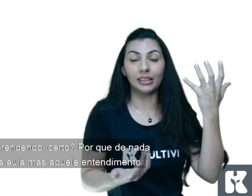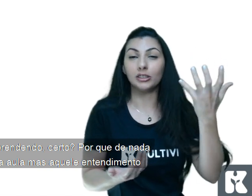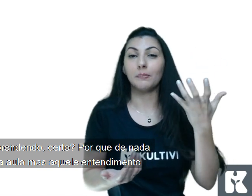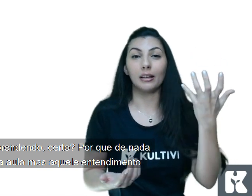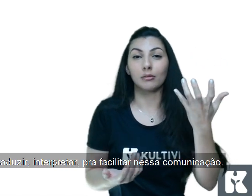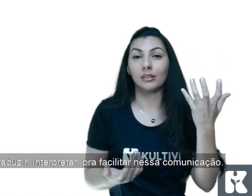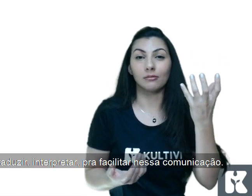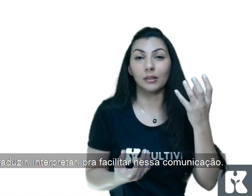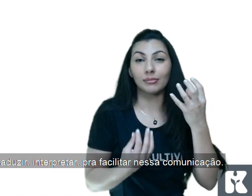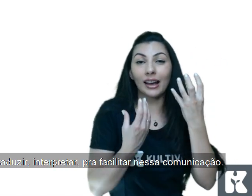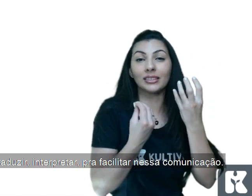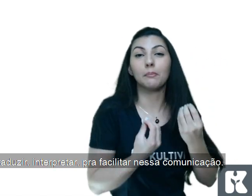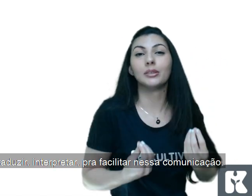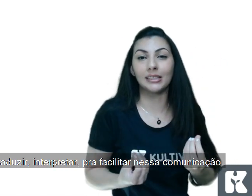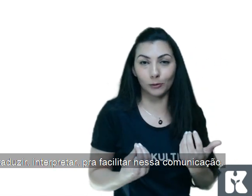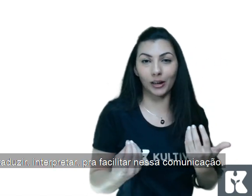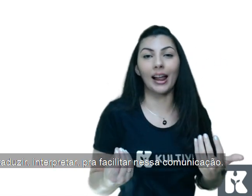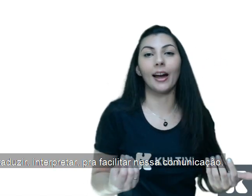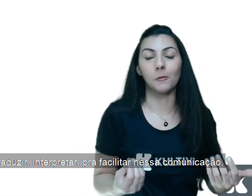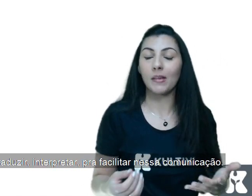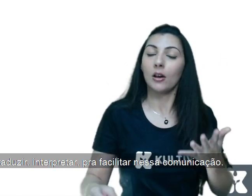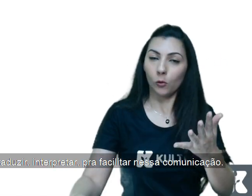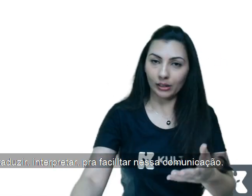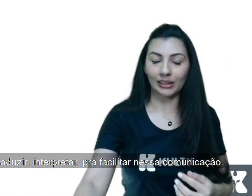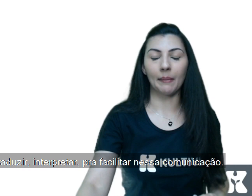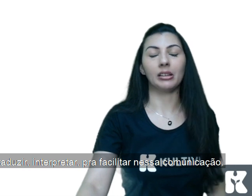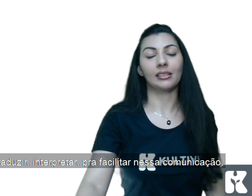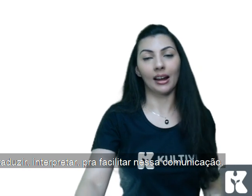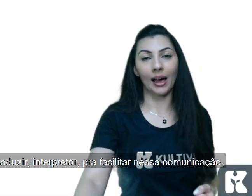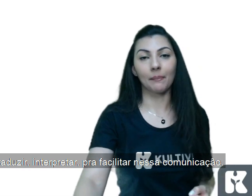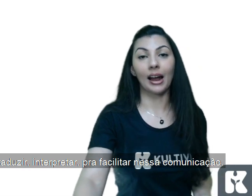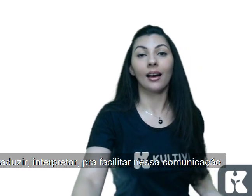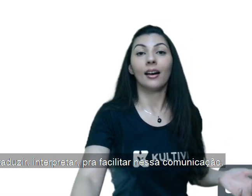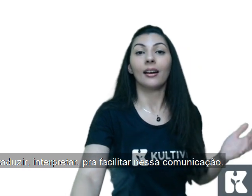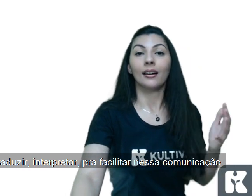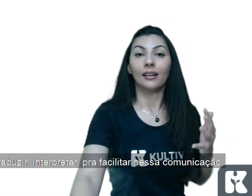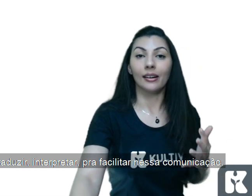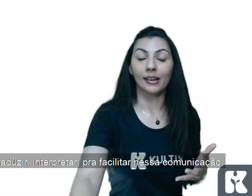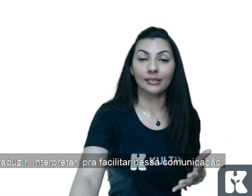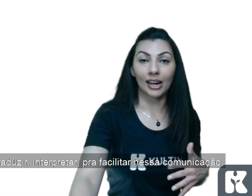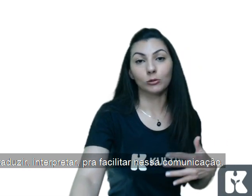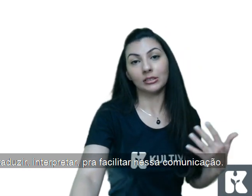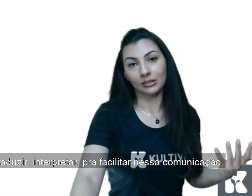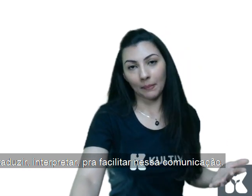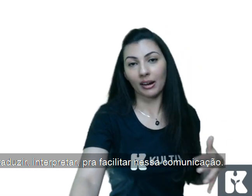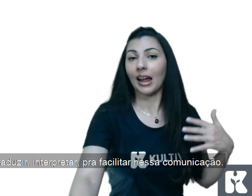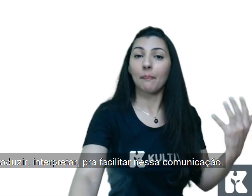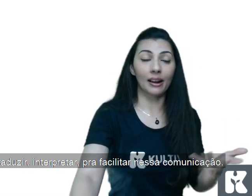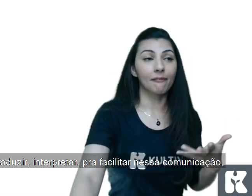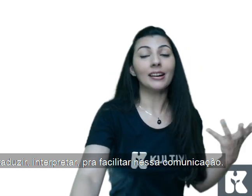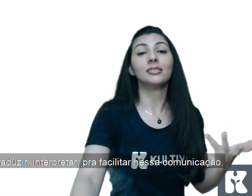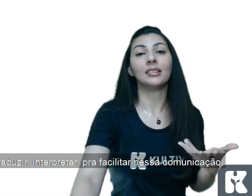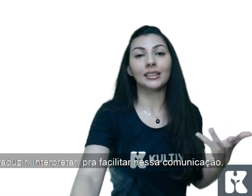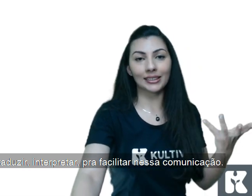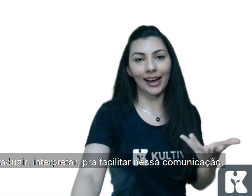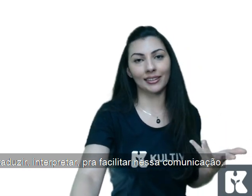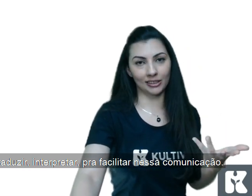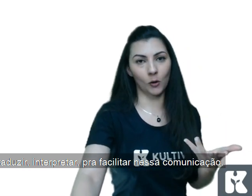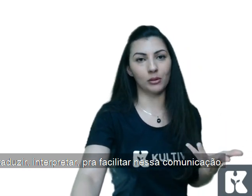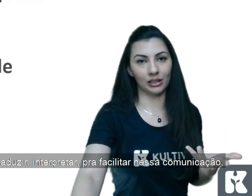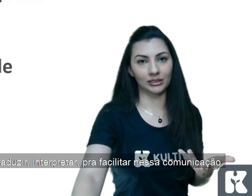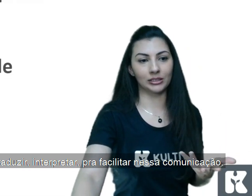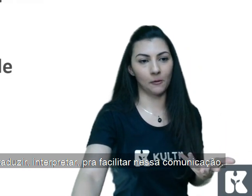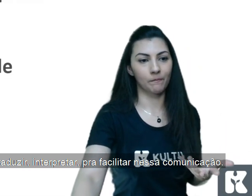aquele entendimento não está 100% claro. O intérprete está lá para traduzir, interpretar, para facilitar